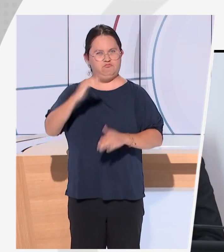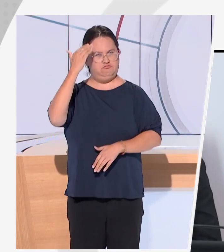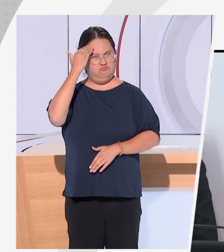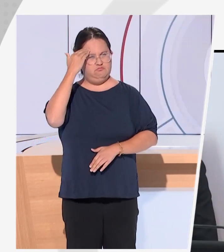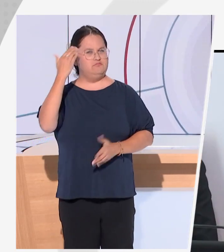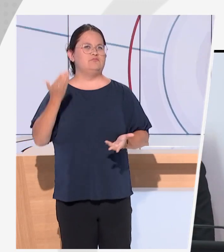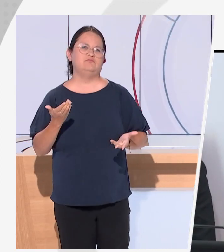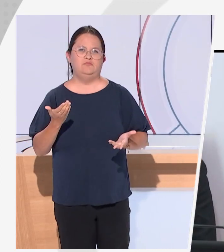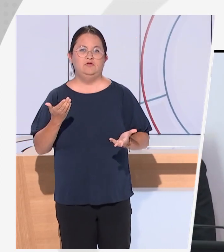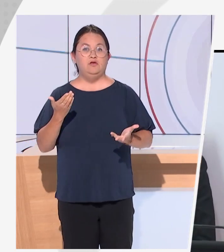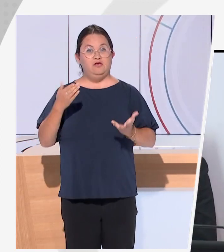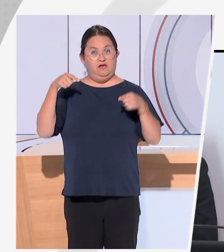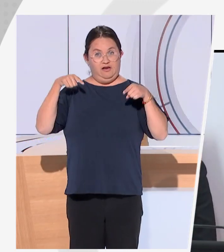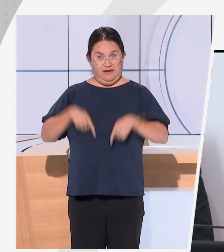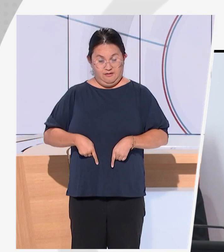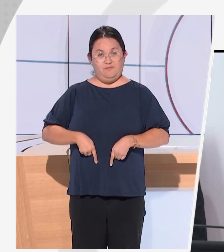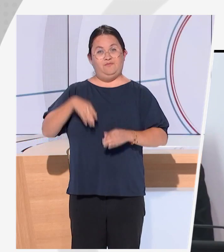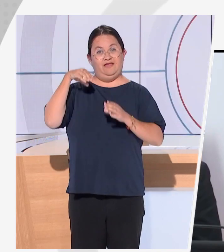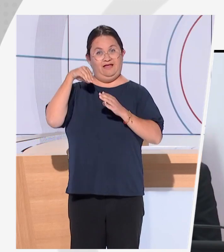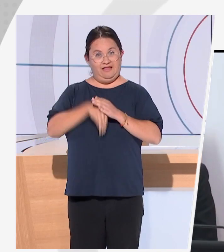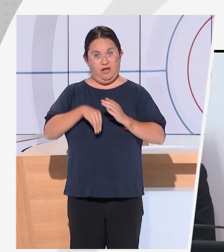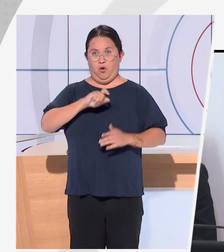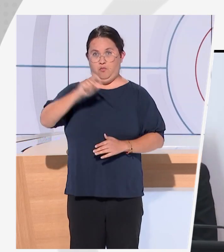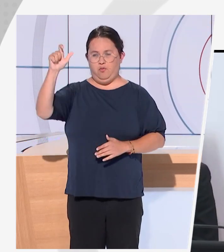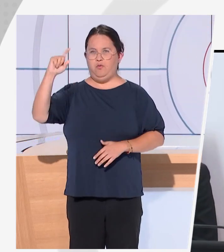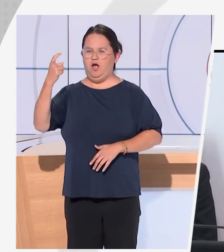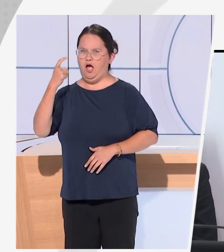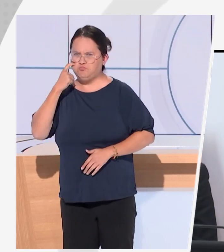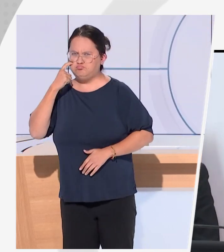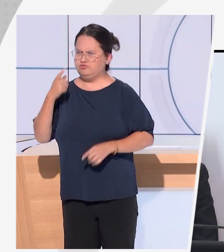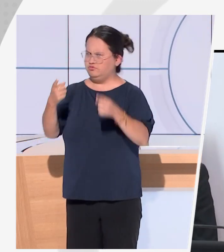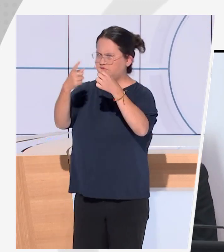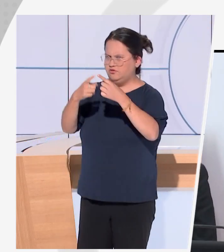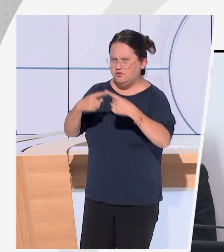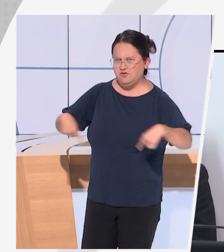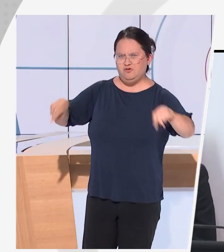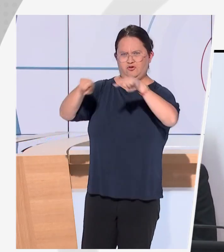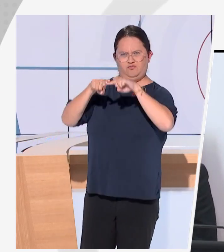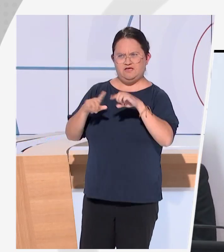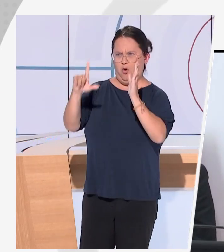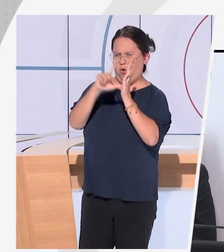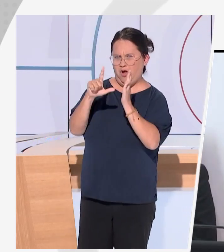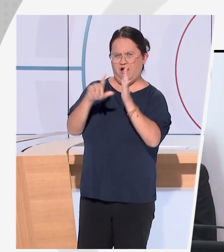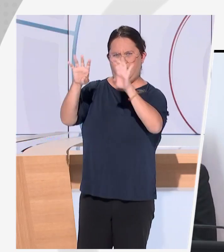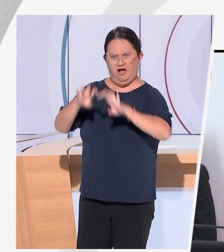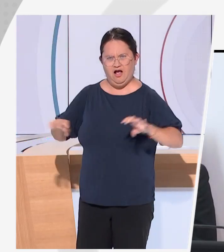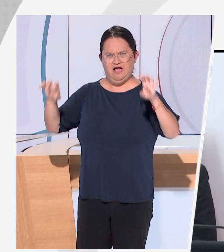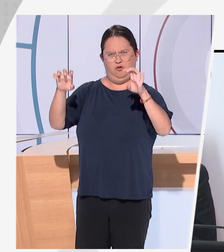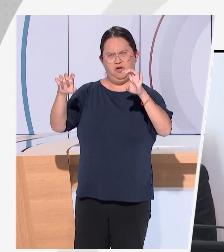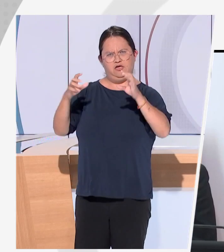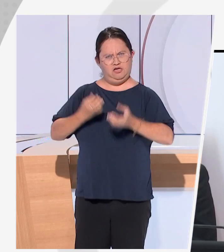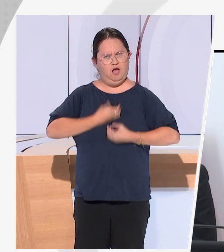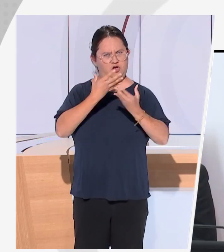jusqu'au ministre de l'Intérieur en commission des lois le 20 septembre à l'Assemblée. Gérald Darmanin a apporté son soutien au préfet de la